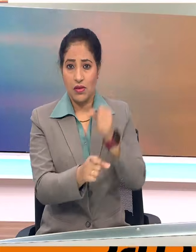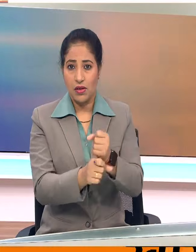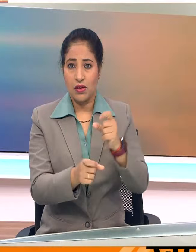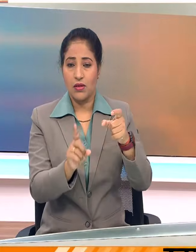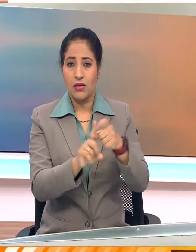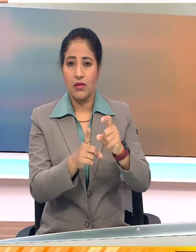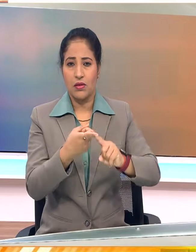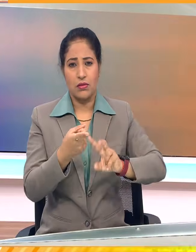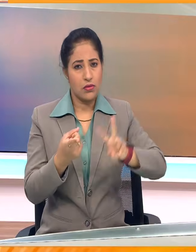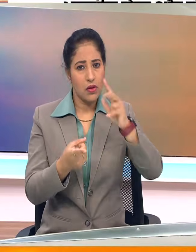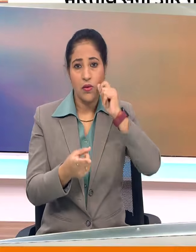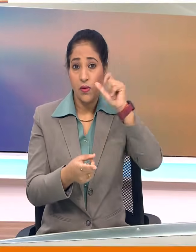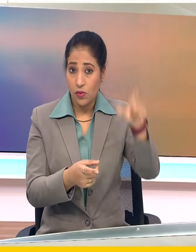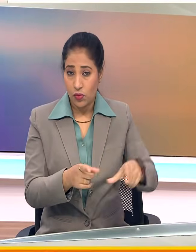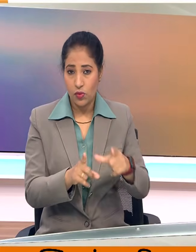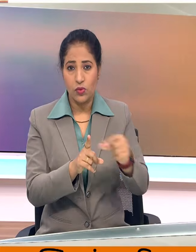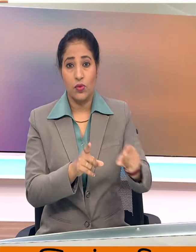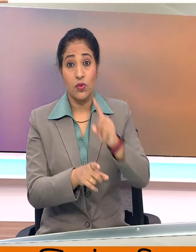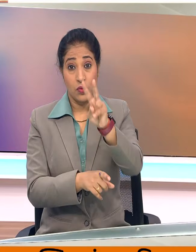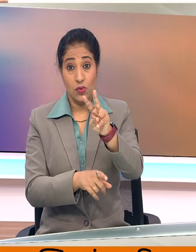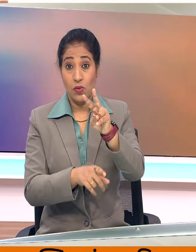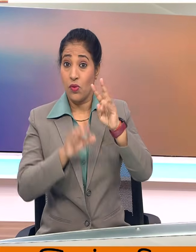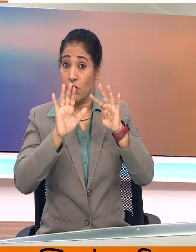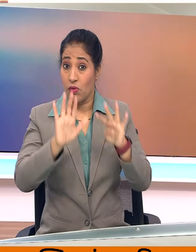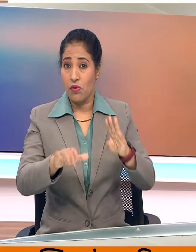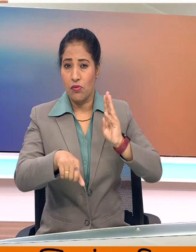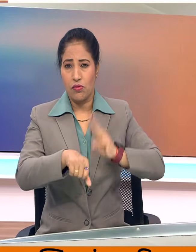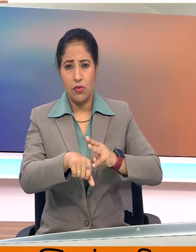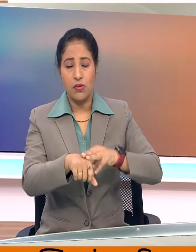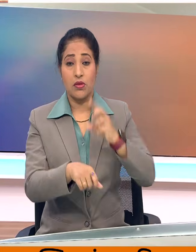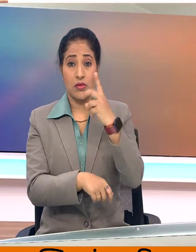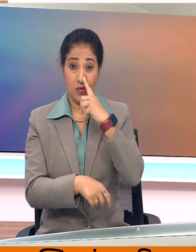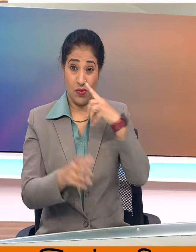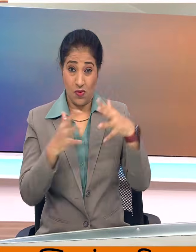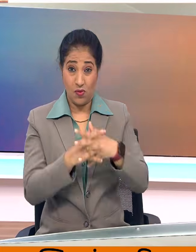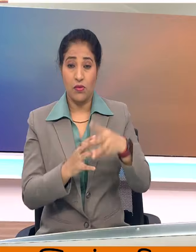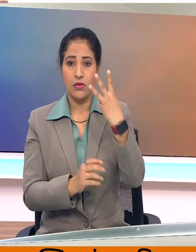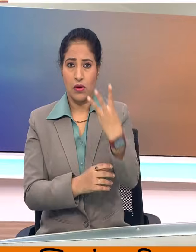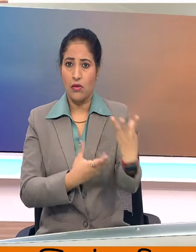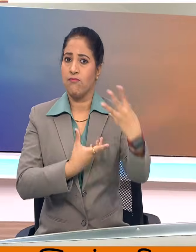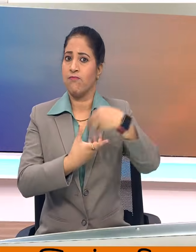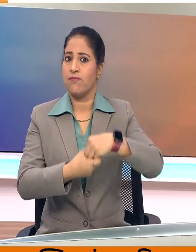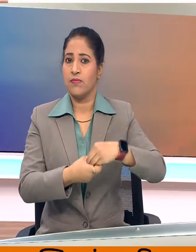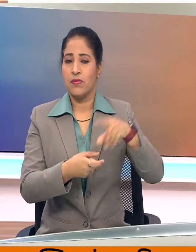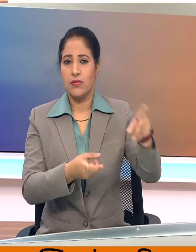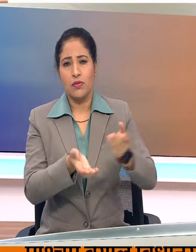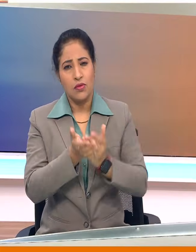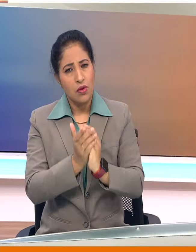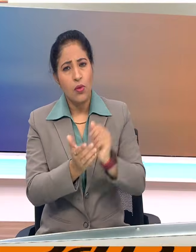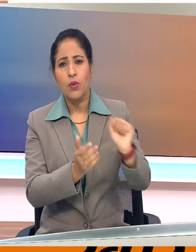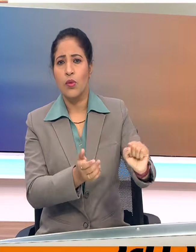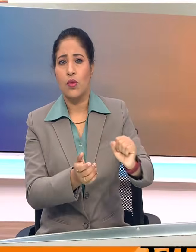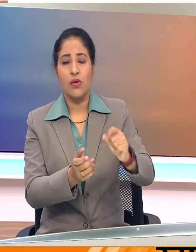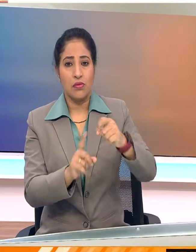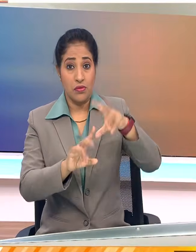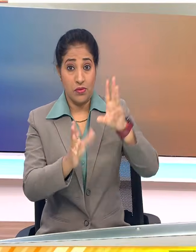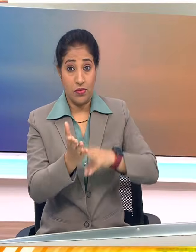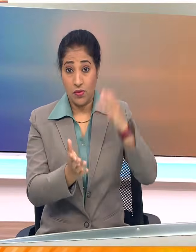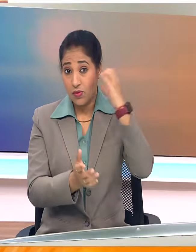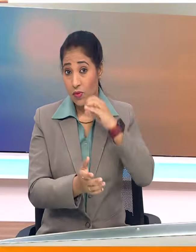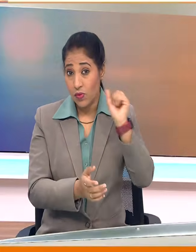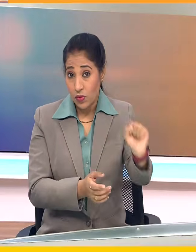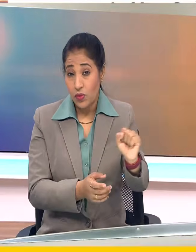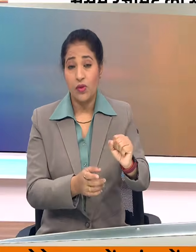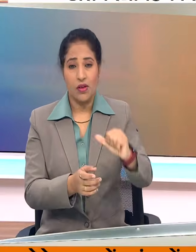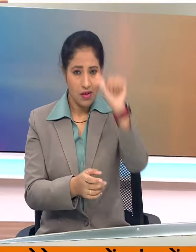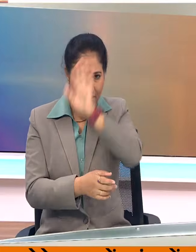किया। 29 सदस्यीय इस दल में 3 महिला नौसैनिक भी शामिल रहीं। प्रधानमंत्री और भारतीय